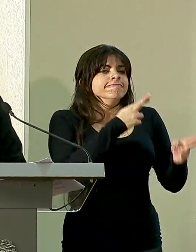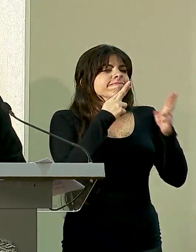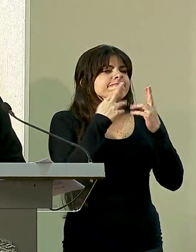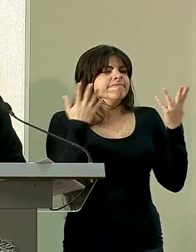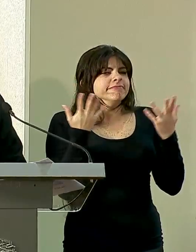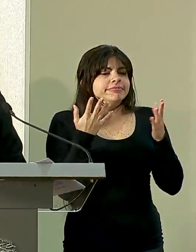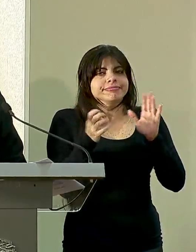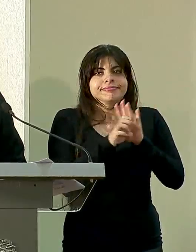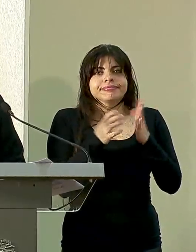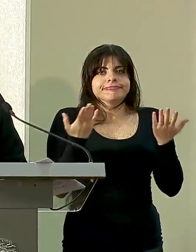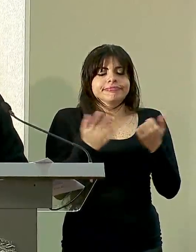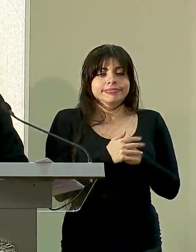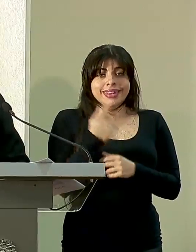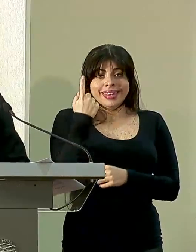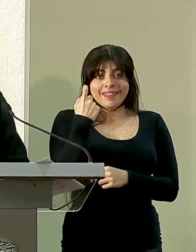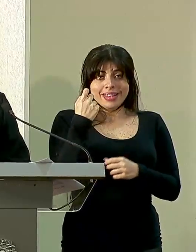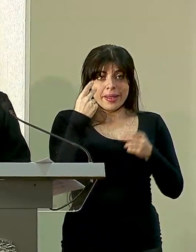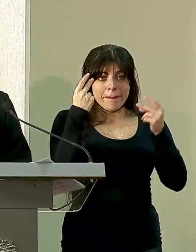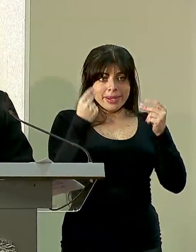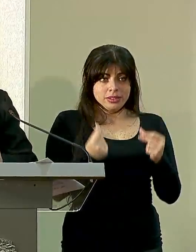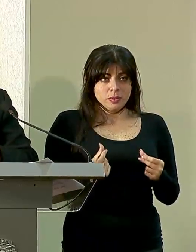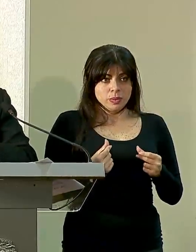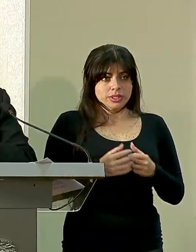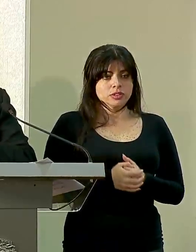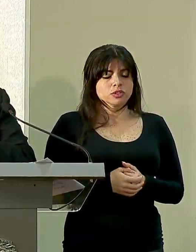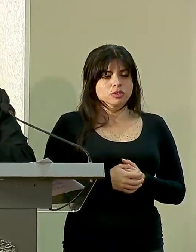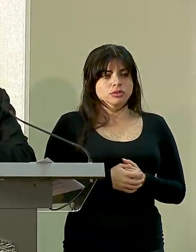resultado que, por ejemplo, el déficit presupuestario